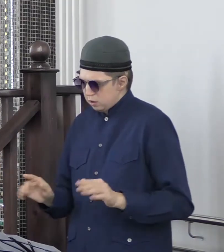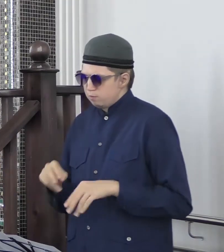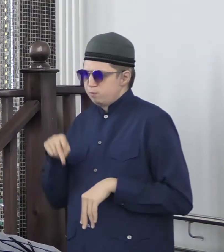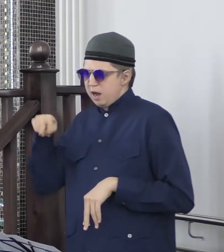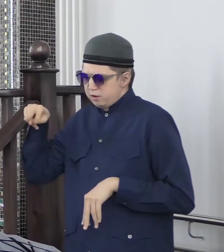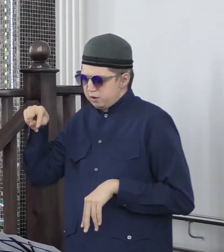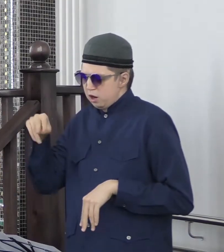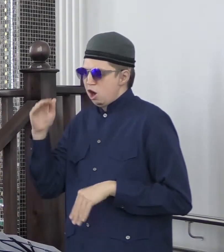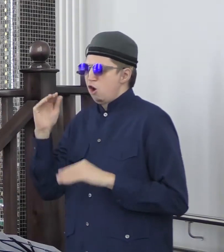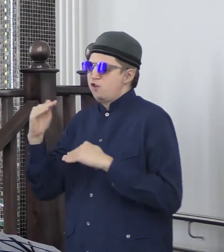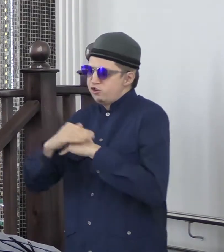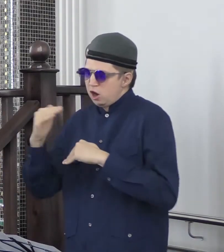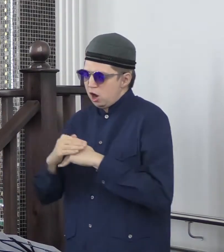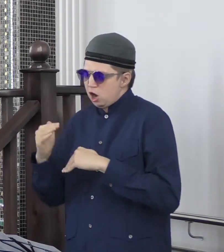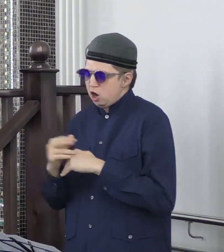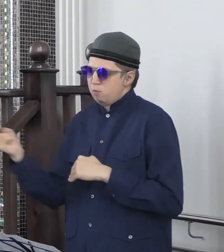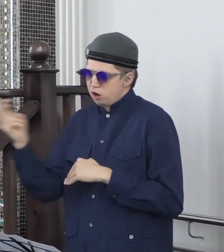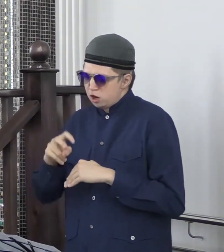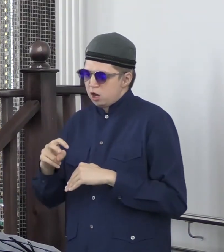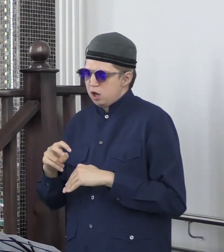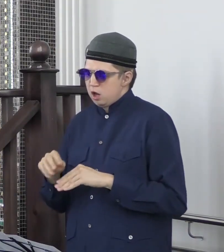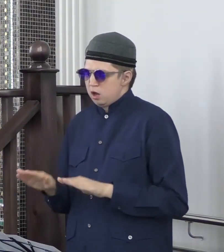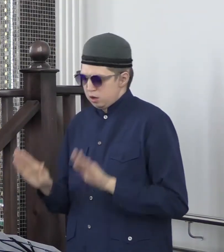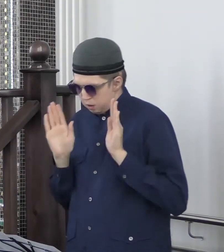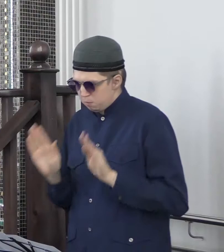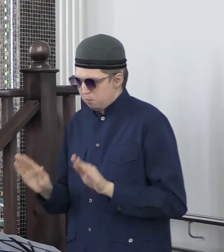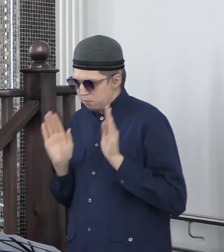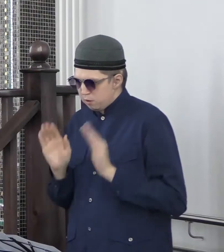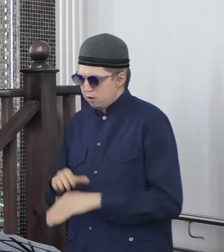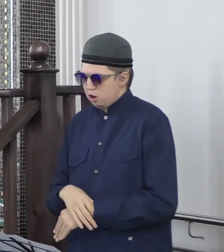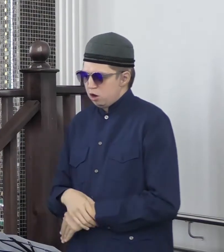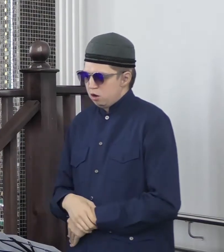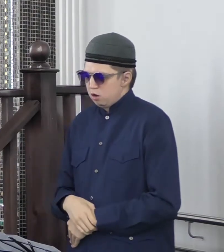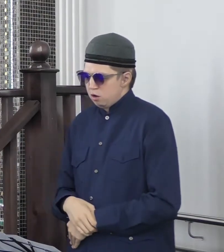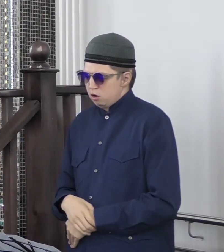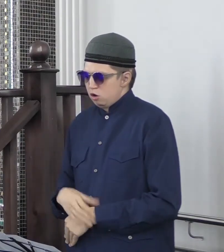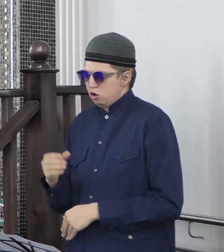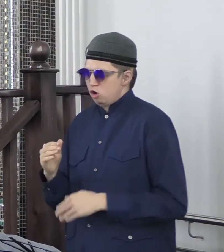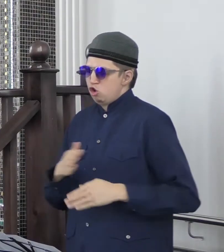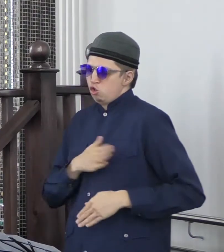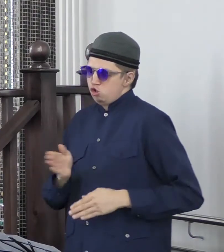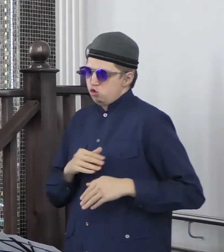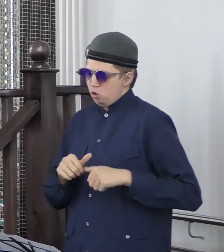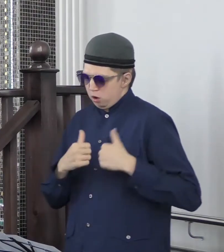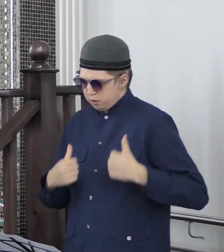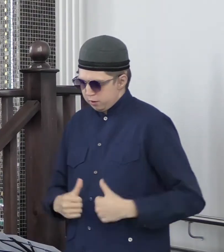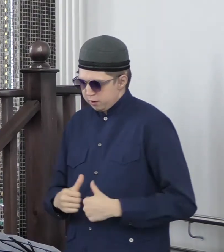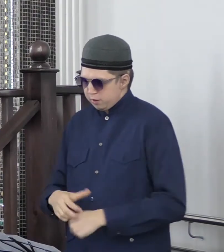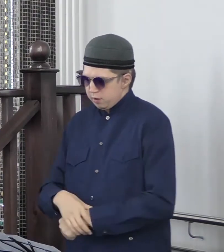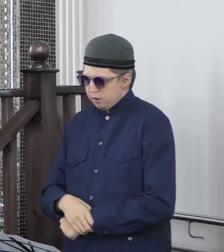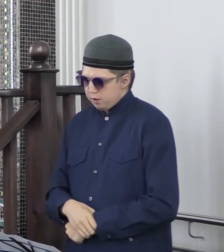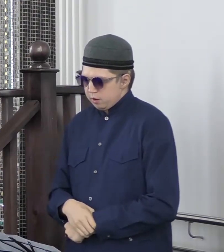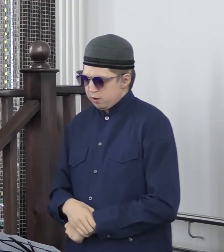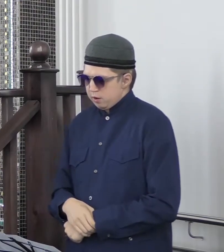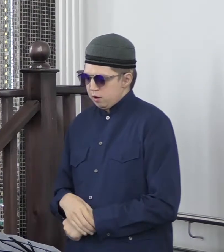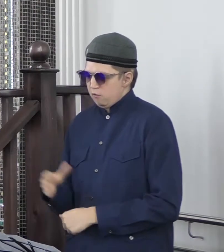пятницу, вечером. Идешь на Магриб, между Магрибом и Ишой, посиди, возьми руки Коран, возьми